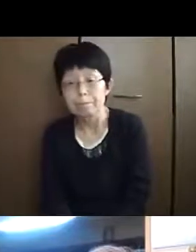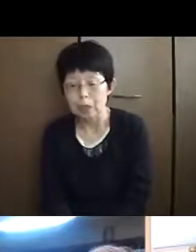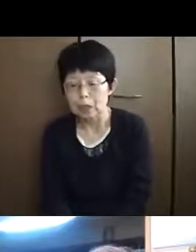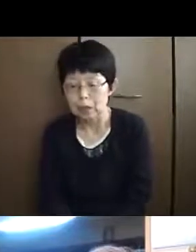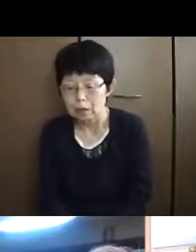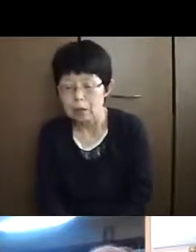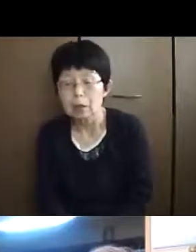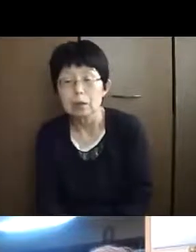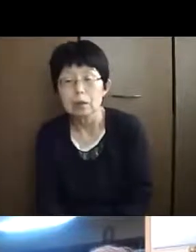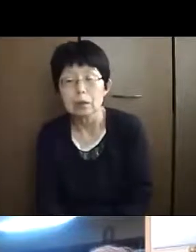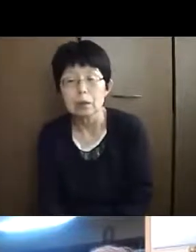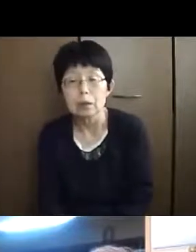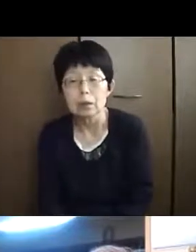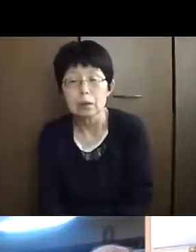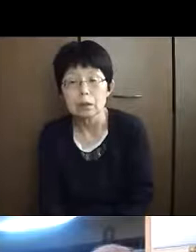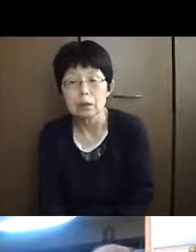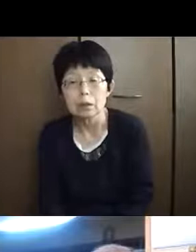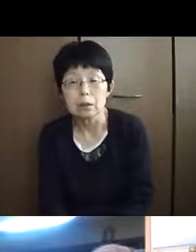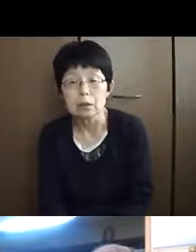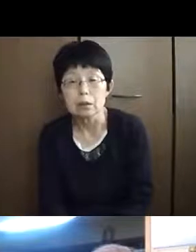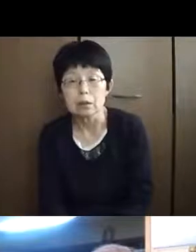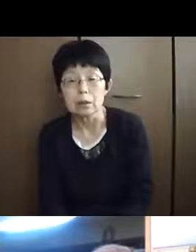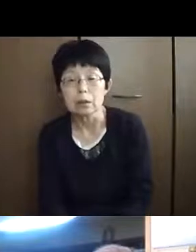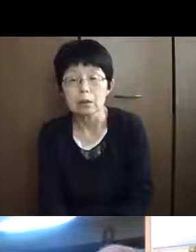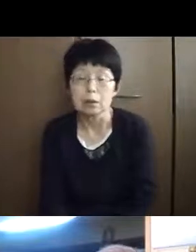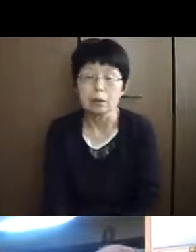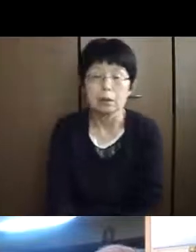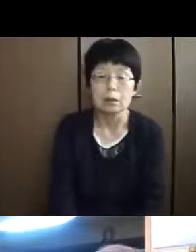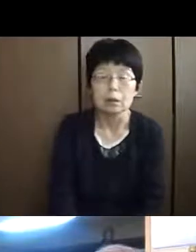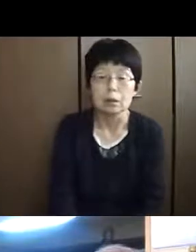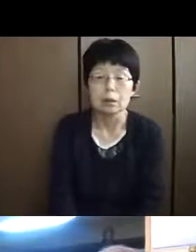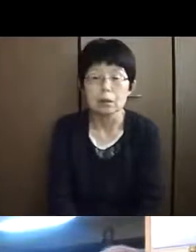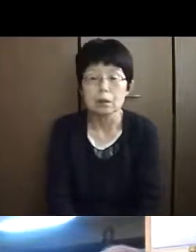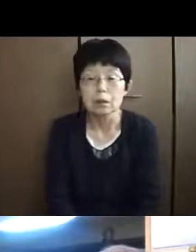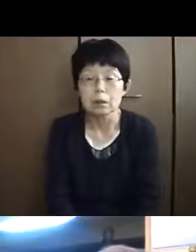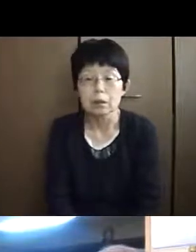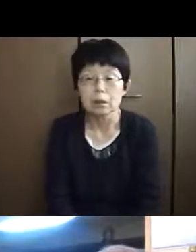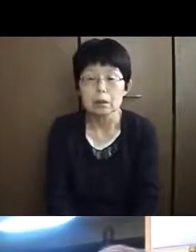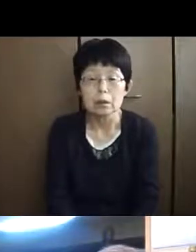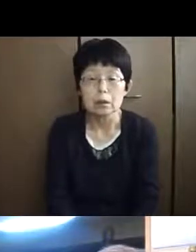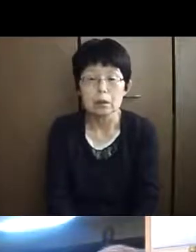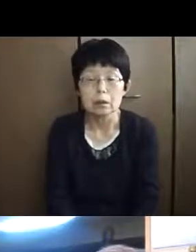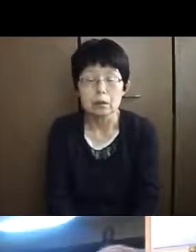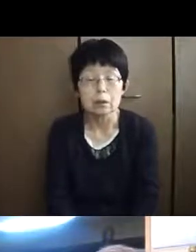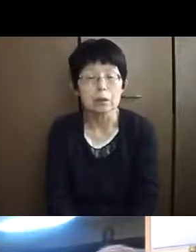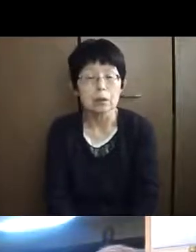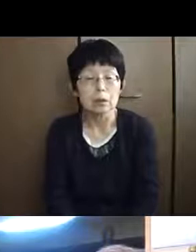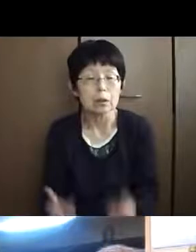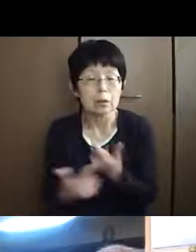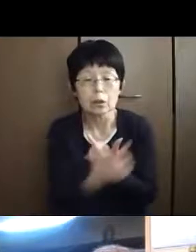これ共有外した方が皆さん見やすいですよね。画面ちっちゃくなる。トロロさんも子供の